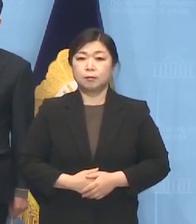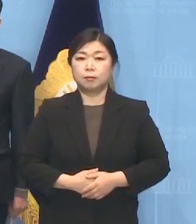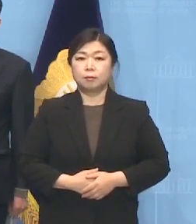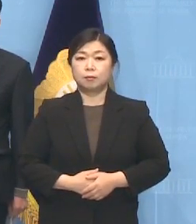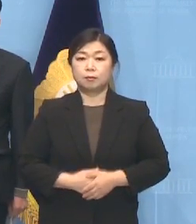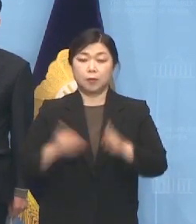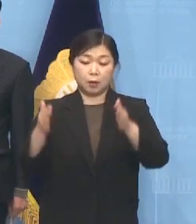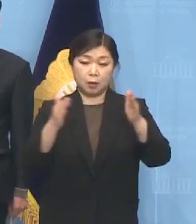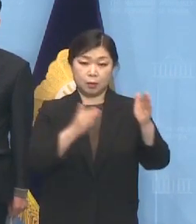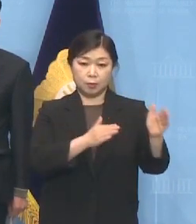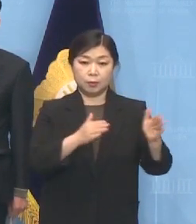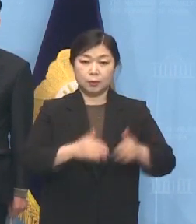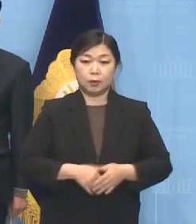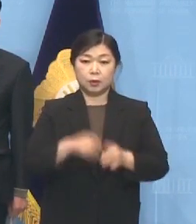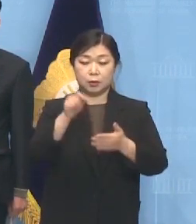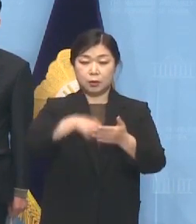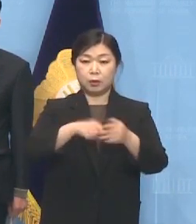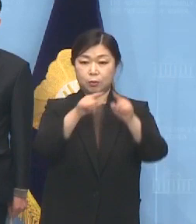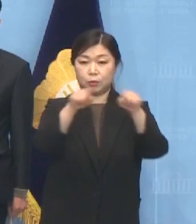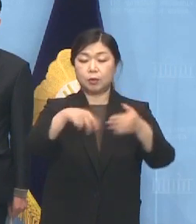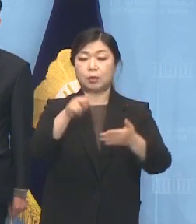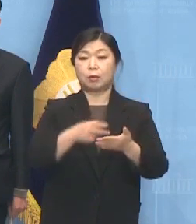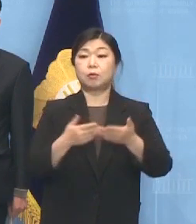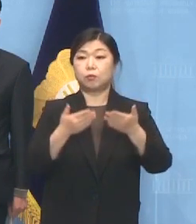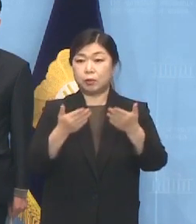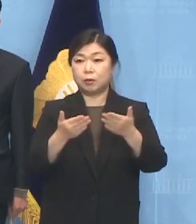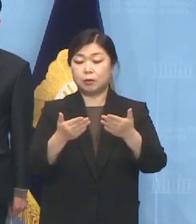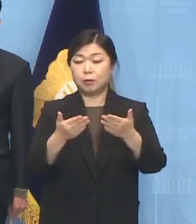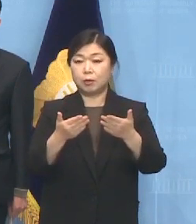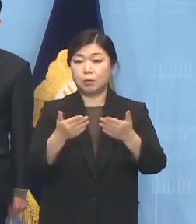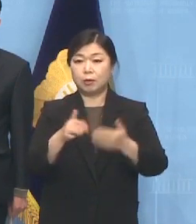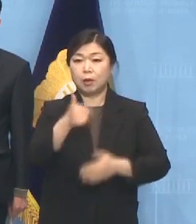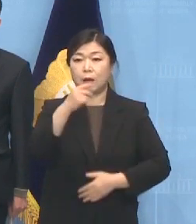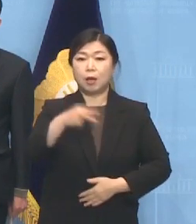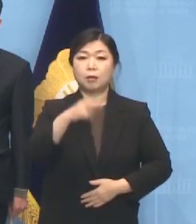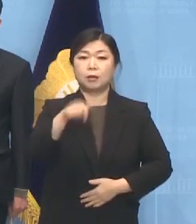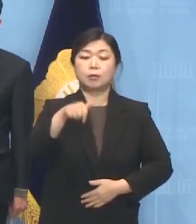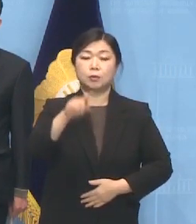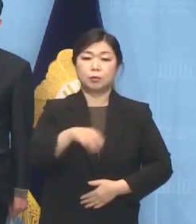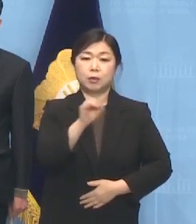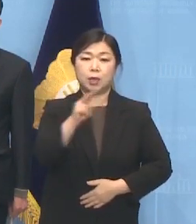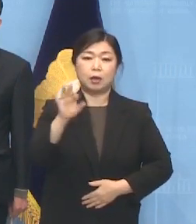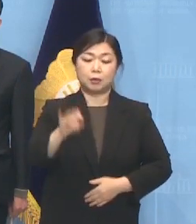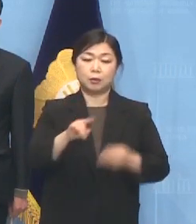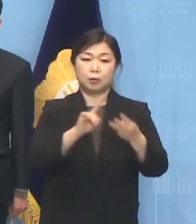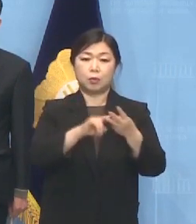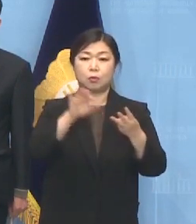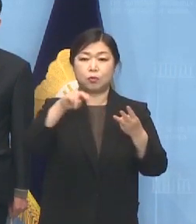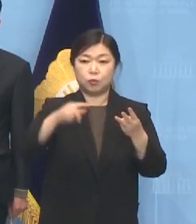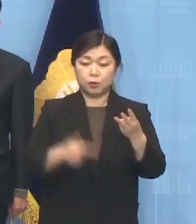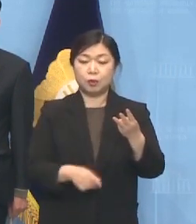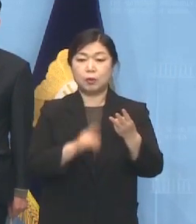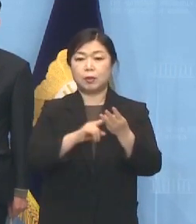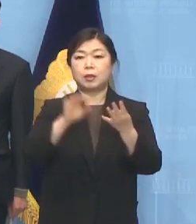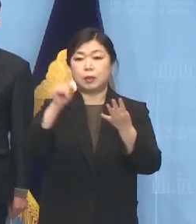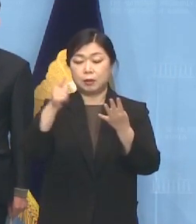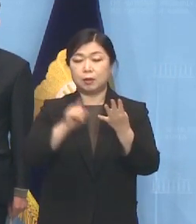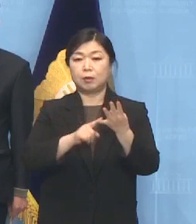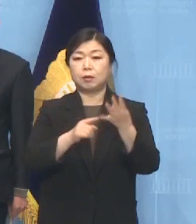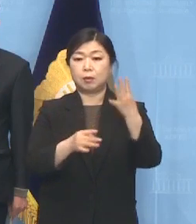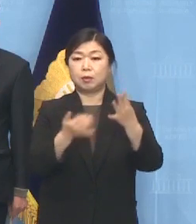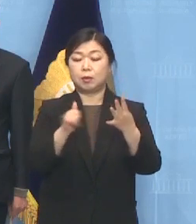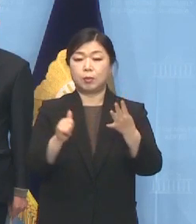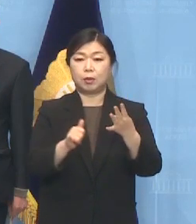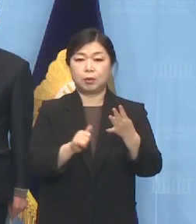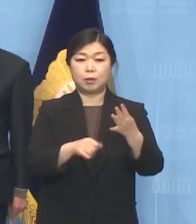다음은 이어서 기자회견문 낭독을 할텐데요 강득구 의원님 양경숙 의원님 윤준 병의원 님이 용병 위원님께서